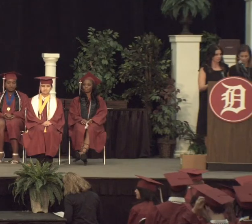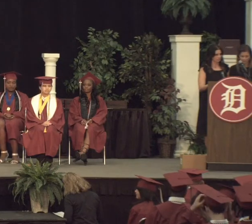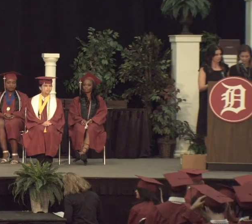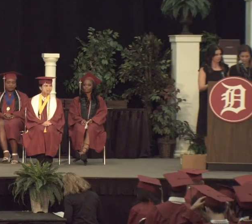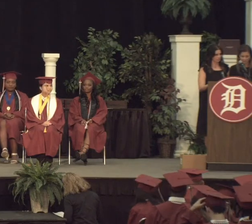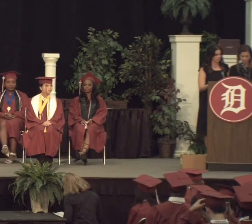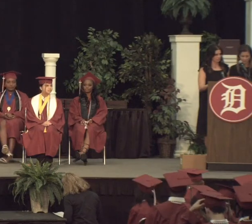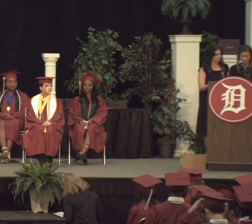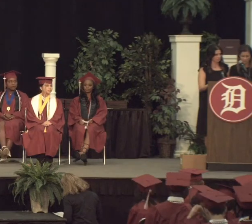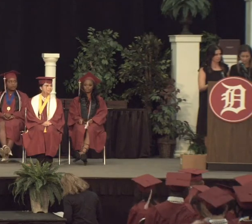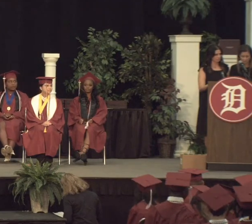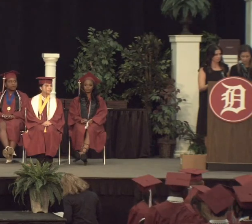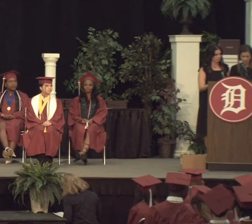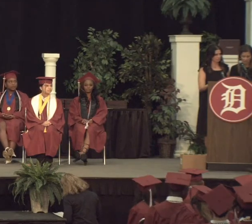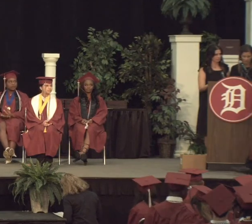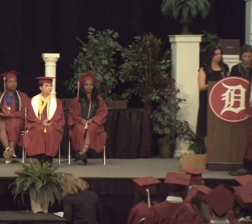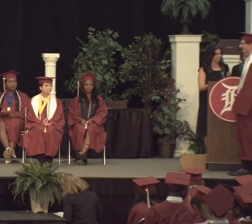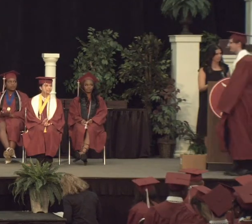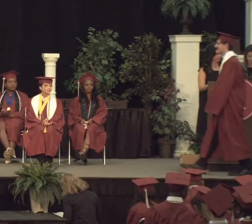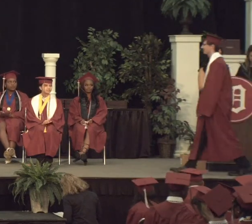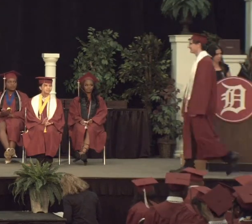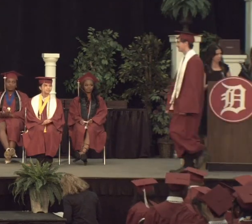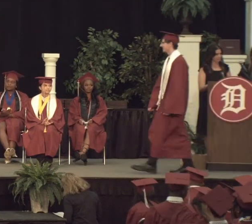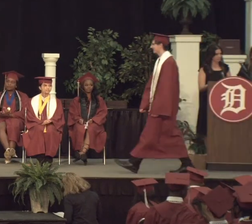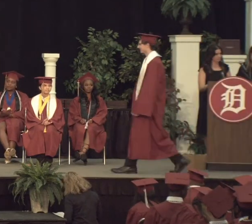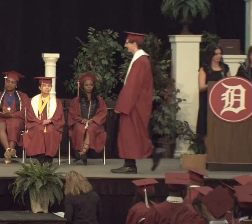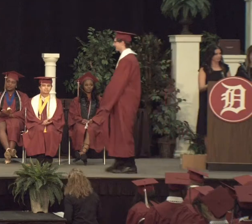Scott Lacey, magna cum laude.